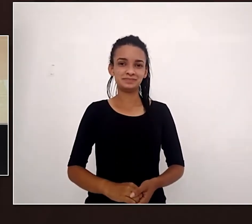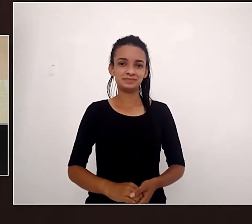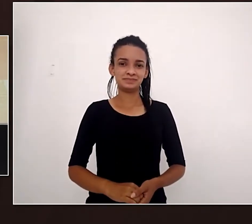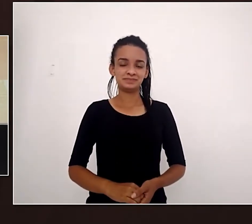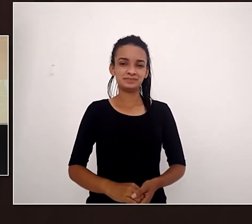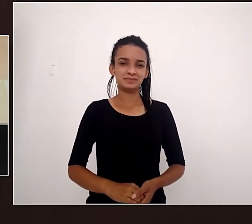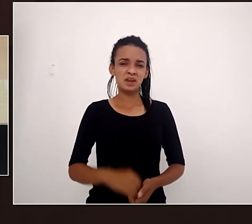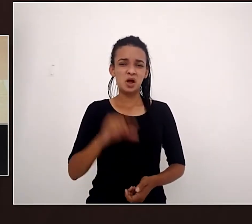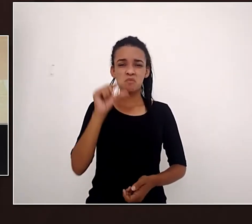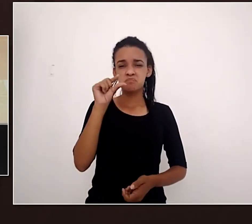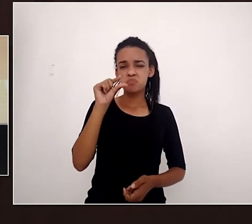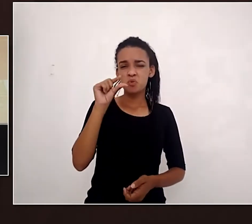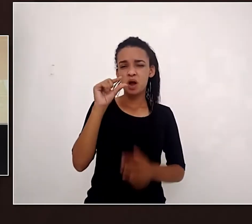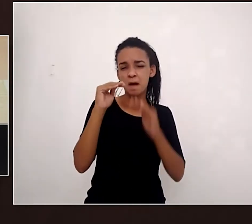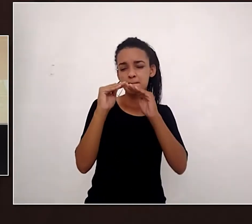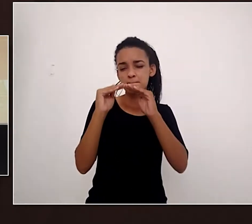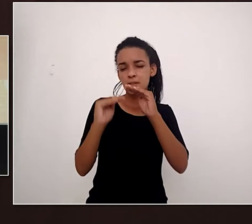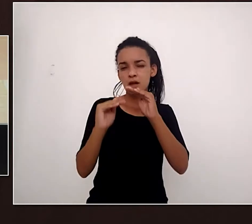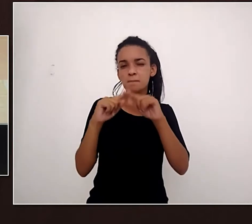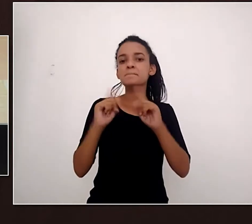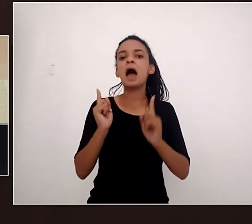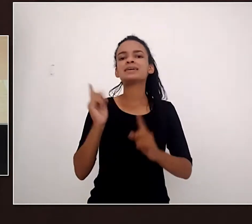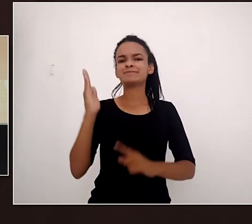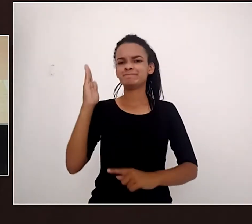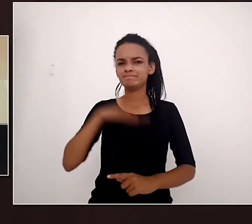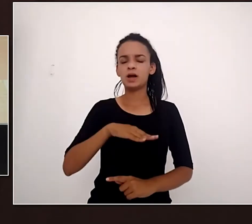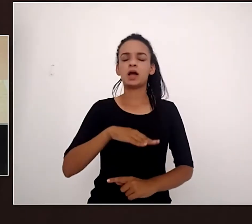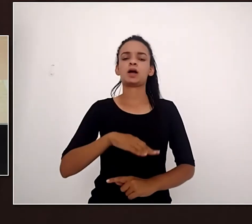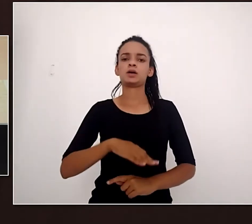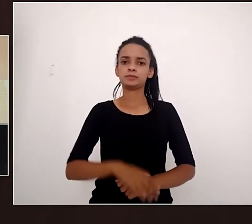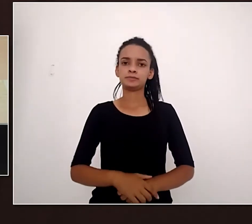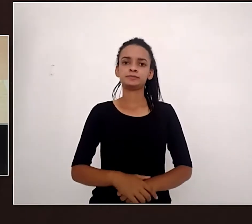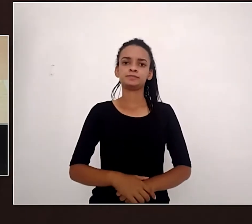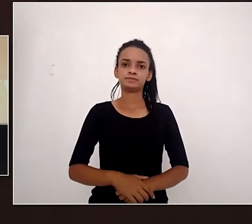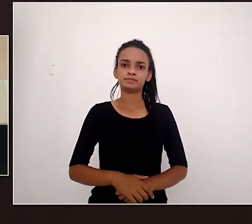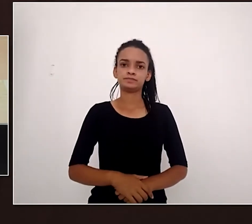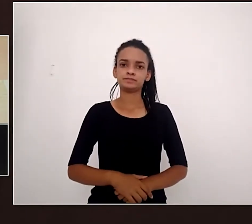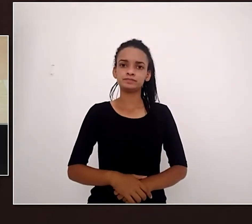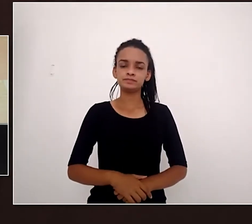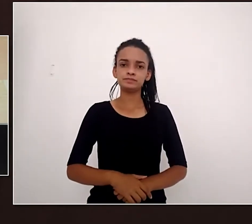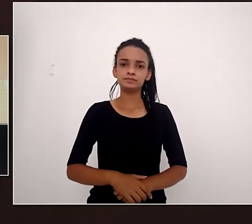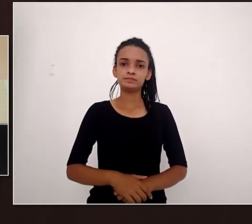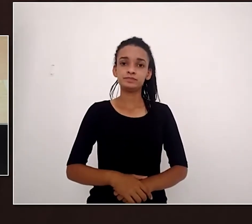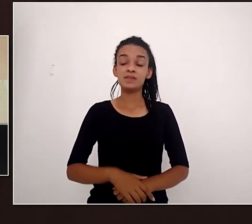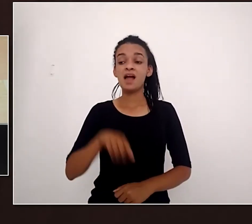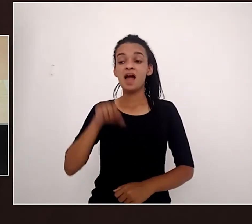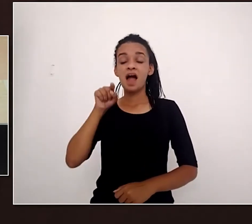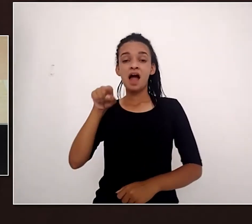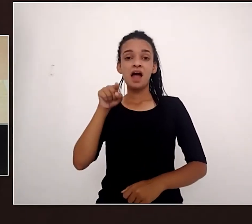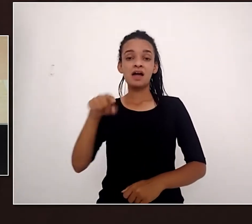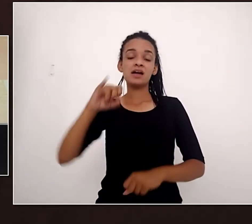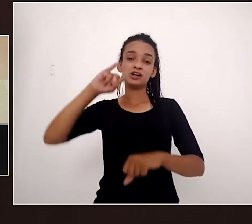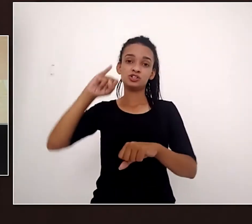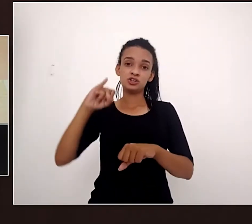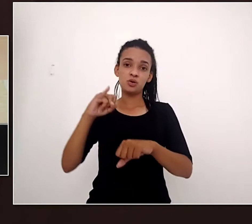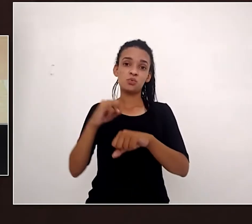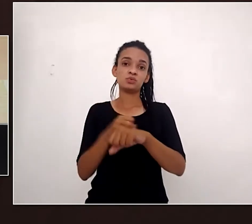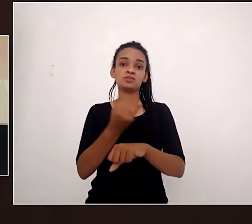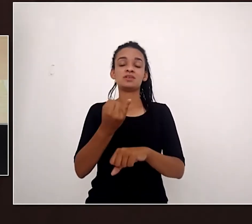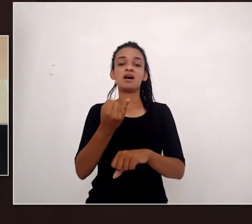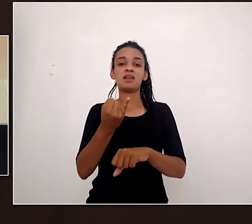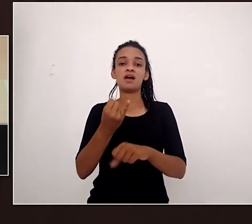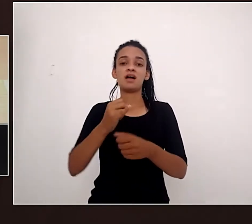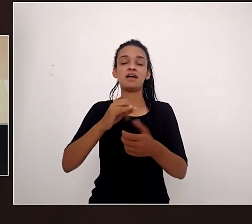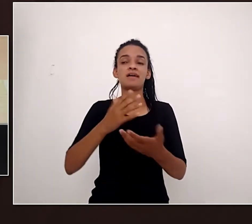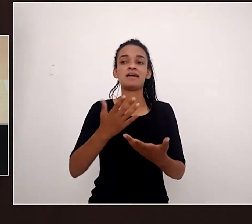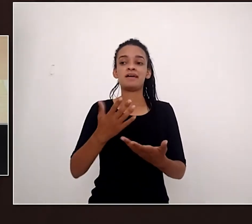os cristãos. Aí então eu vou inserir a história da queda de Jerusalém. Isso aconteceu no ano 70. A queda